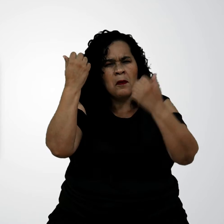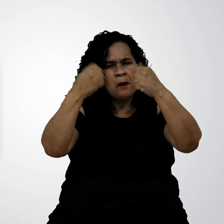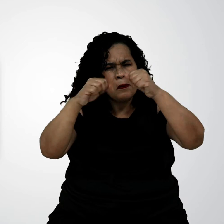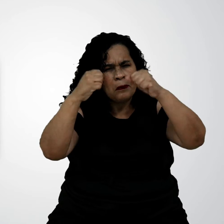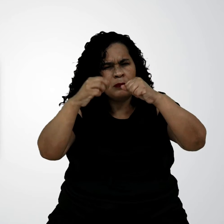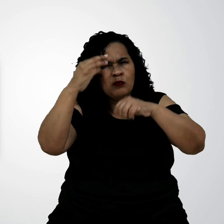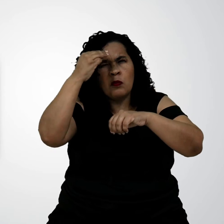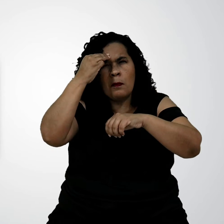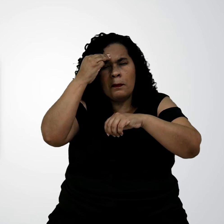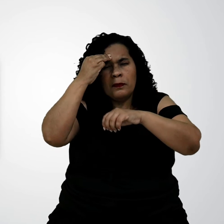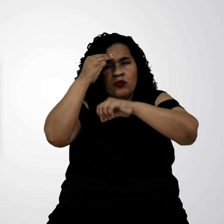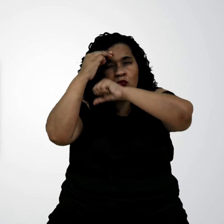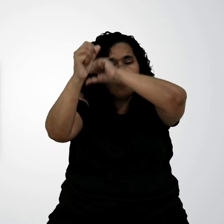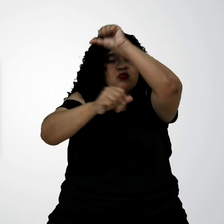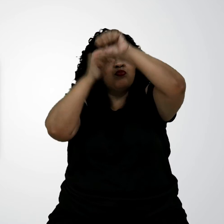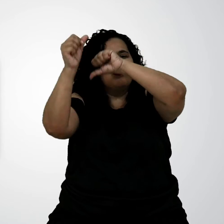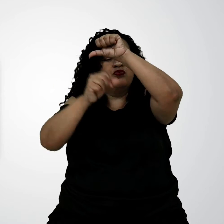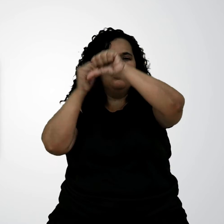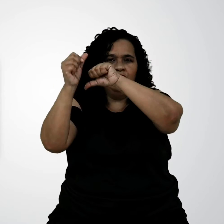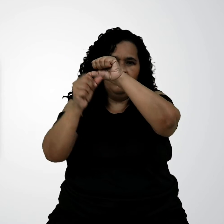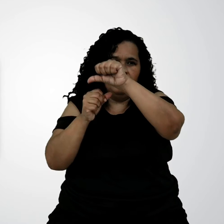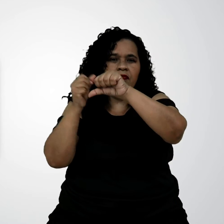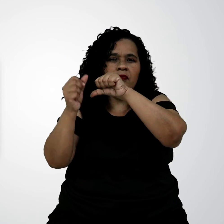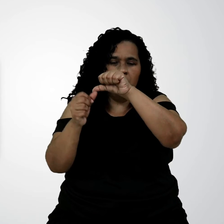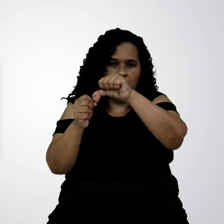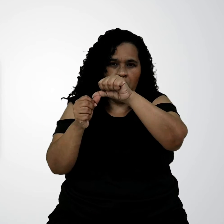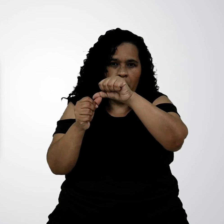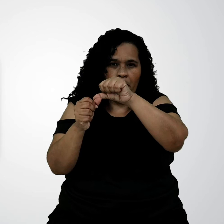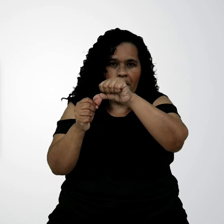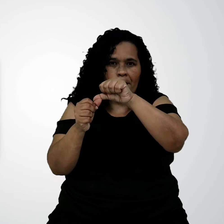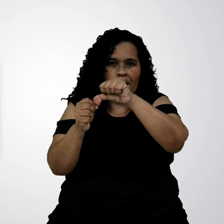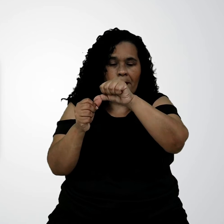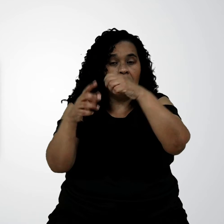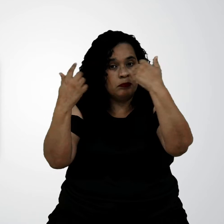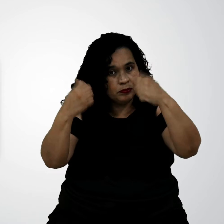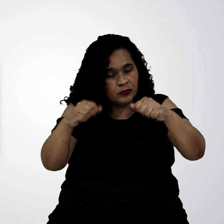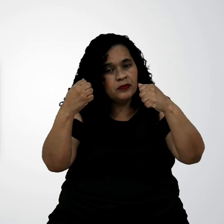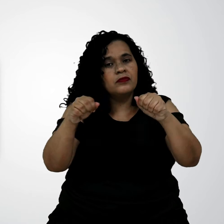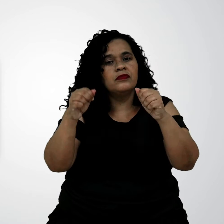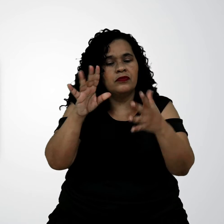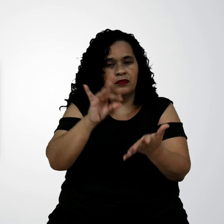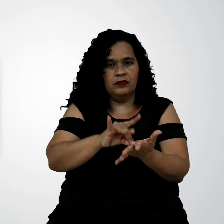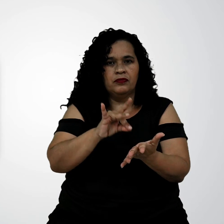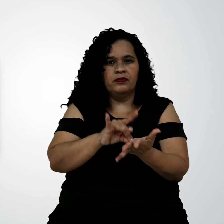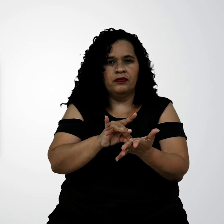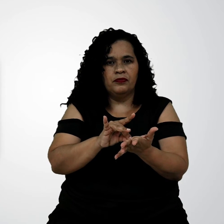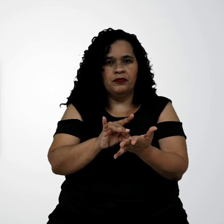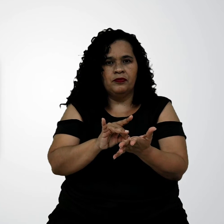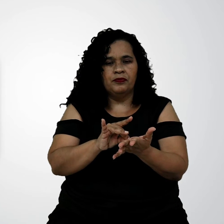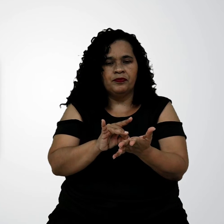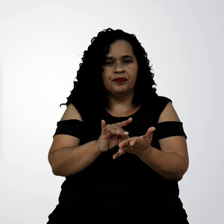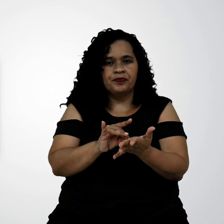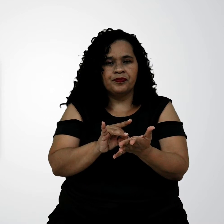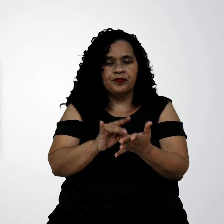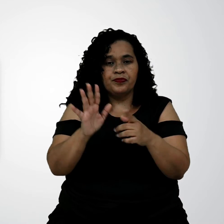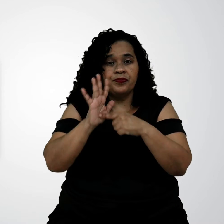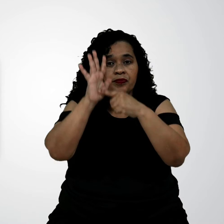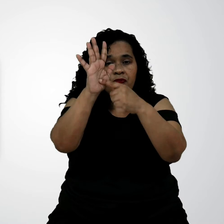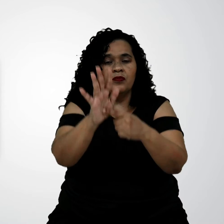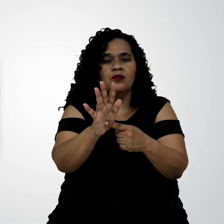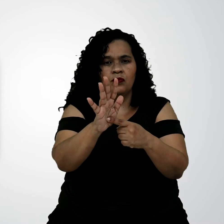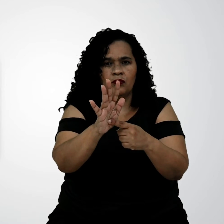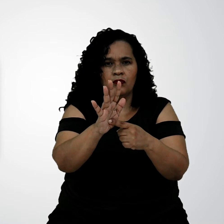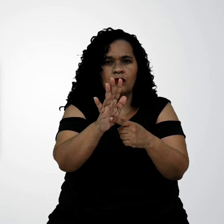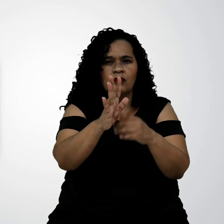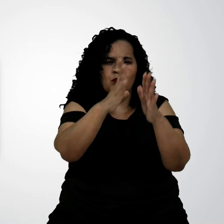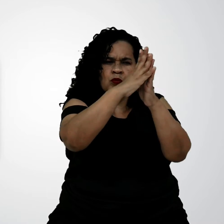nossa mentalidade não mudar, nada muda na nossa vida. Eu trago um exemplo que é o povo de Israel. O povo